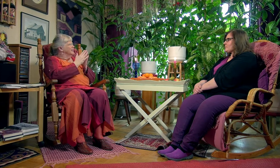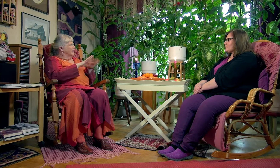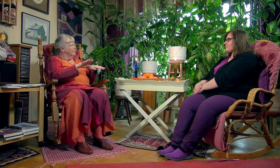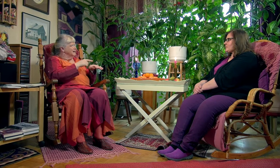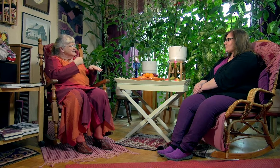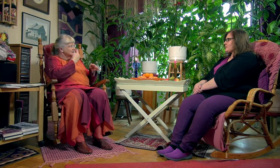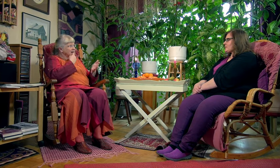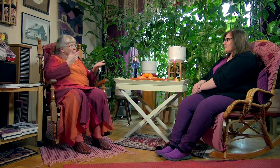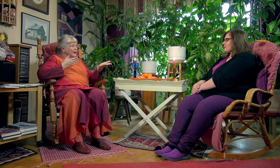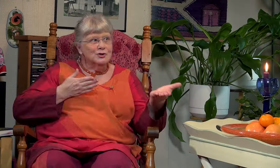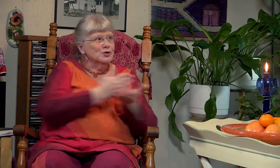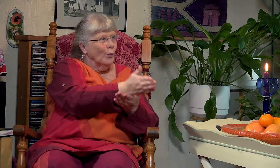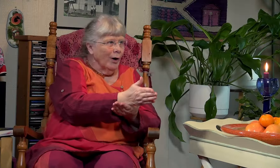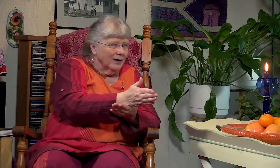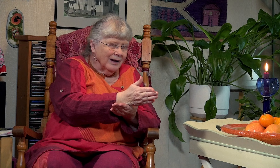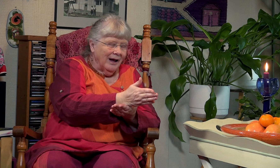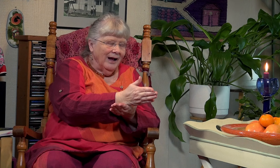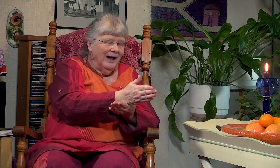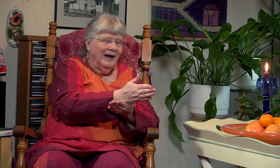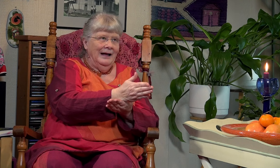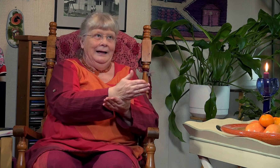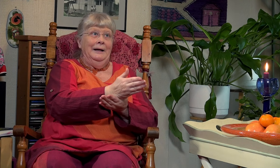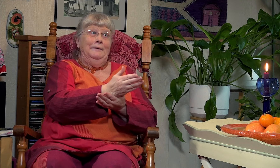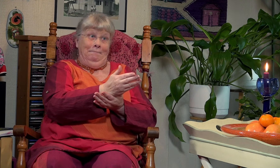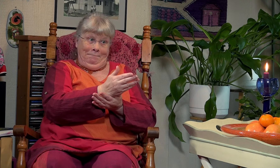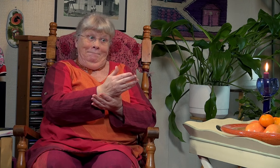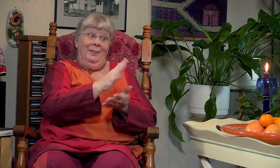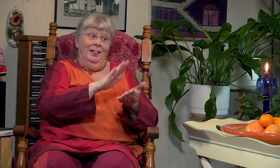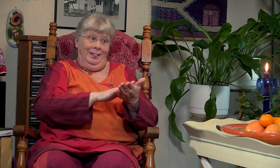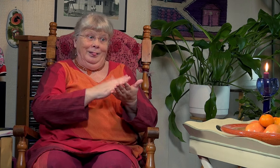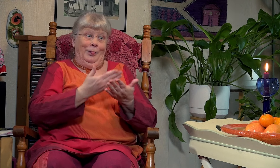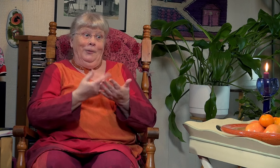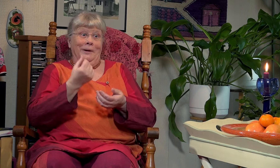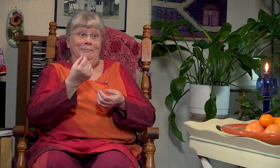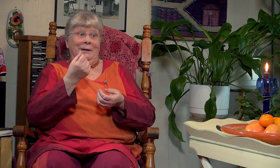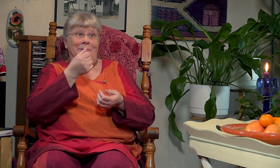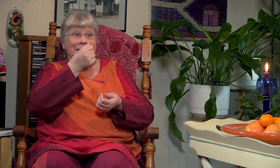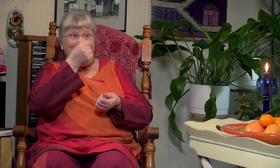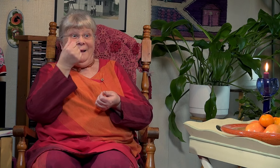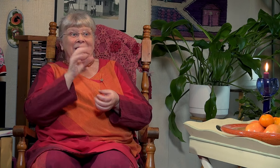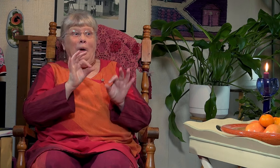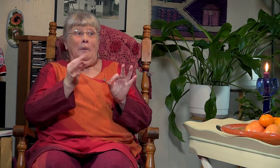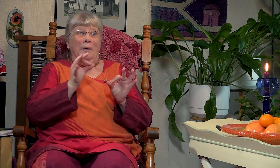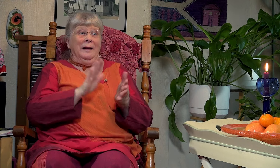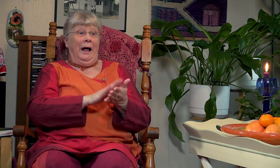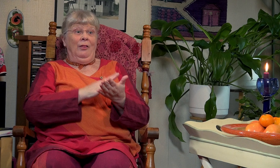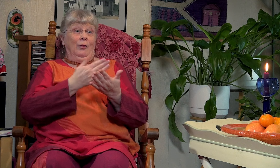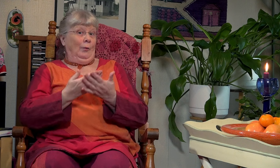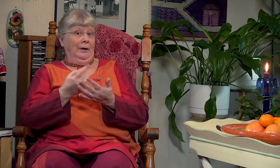oleminen. Esimerkiksi Kuuroilla on sellainen tapa sanoa hyvin suoraan asioita. Ja tulkkina on sitten vähän hankala siinä,